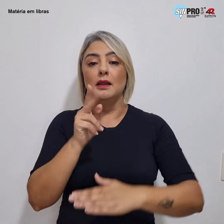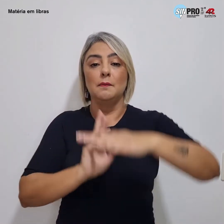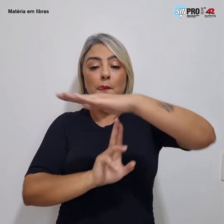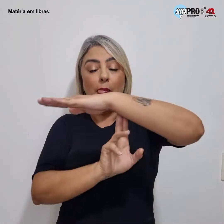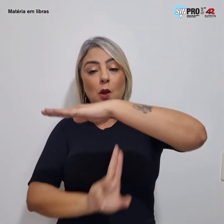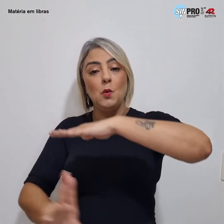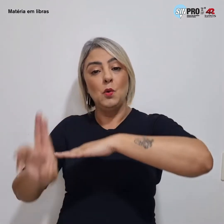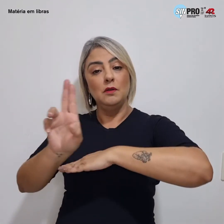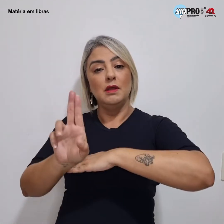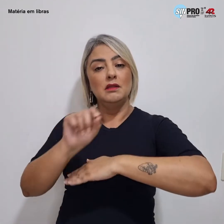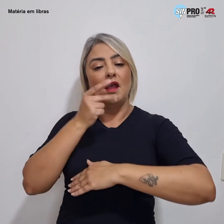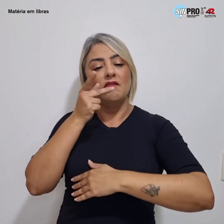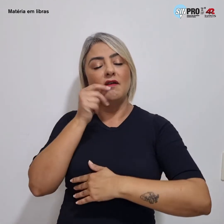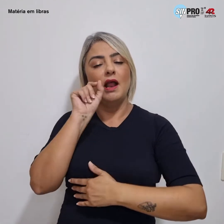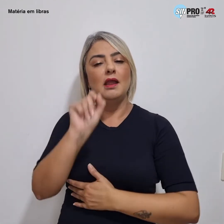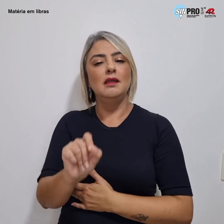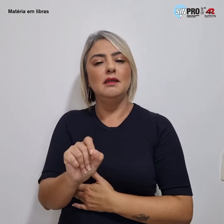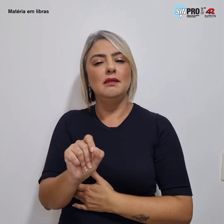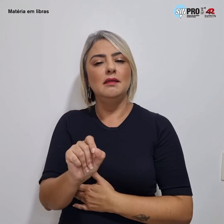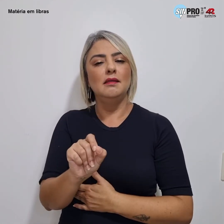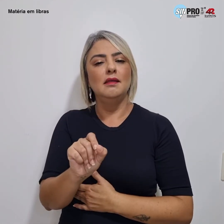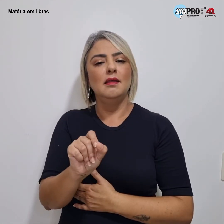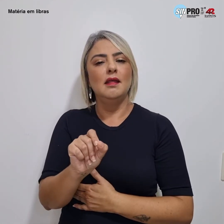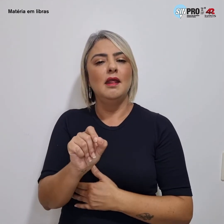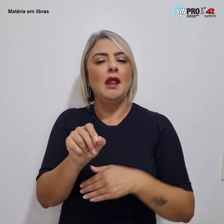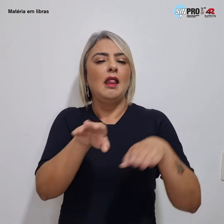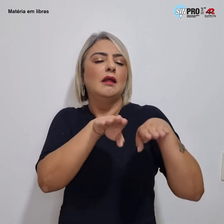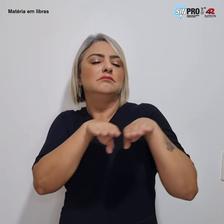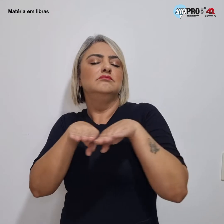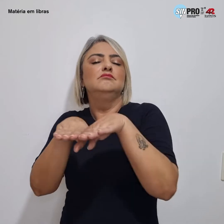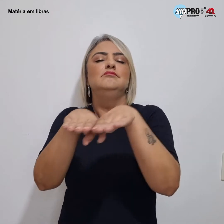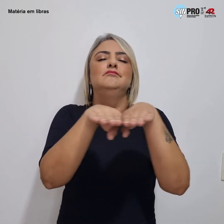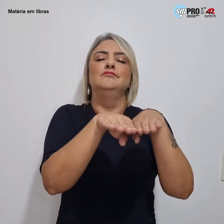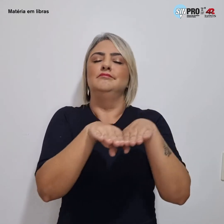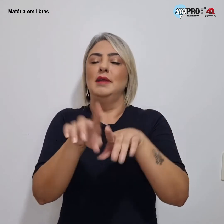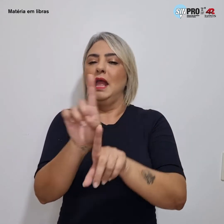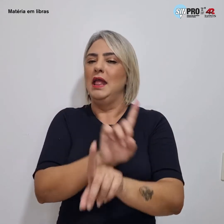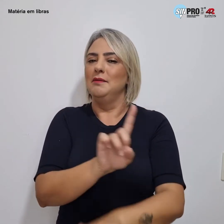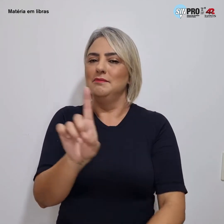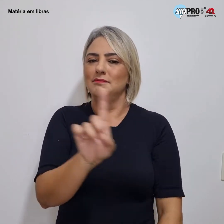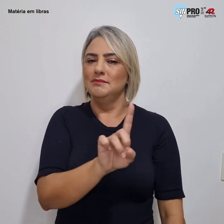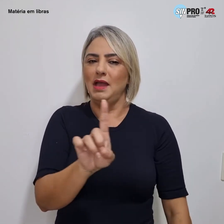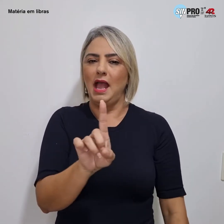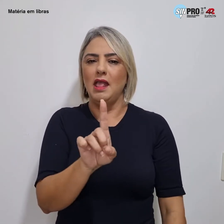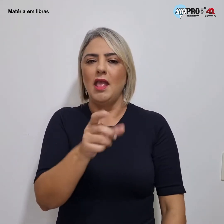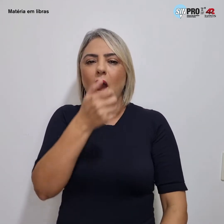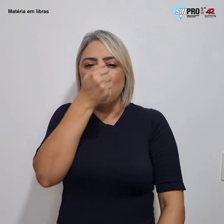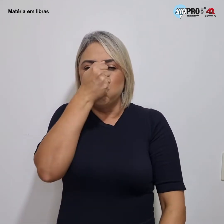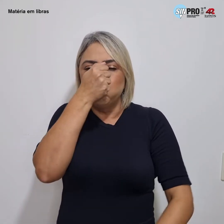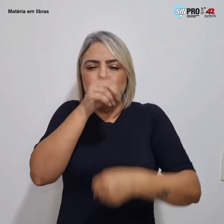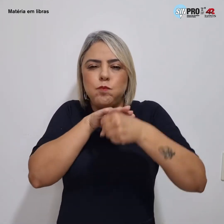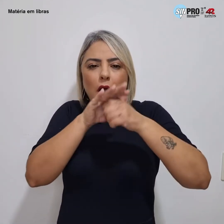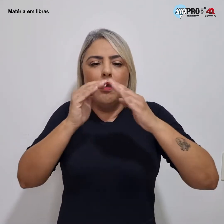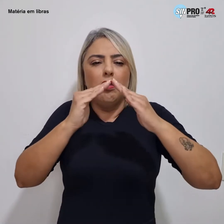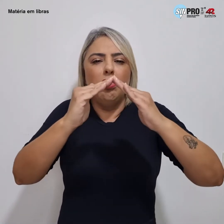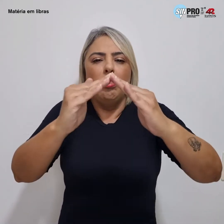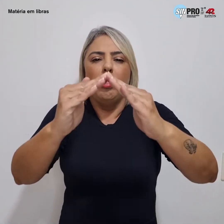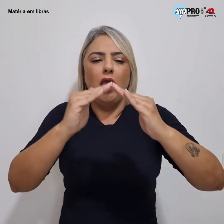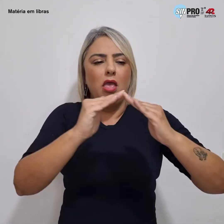em universidade, falam que foi democratizada, mas encheram de telhados e